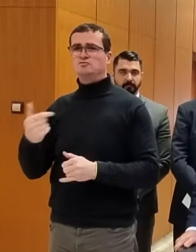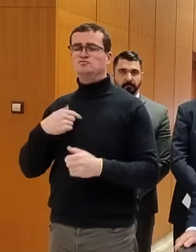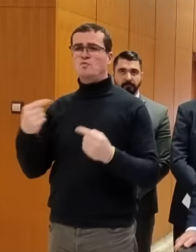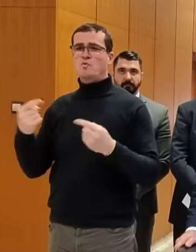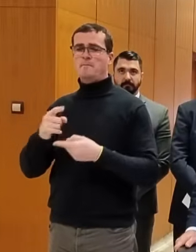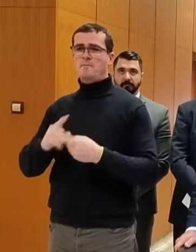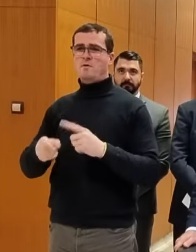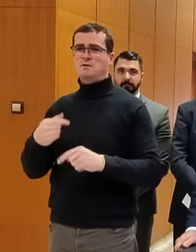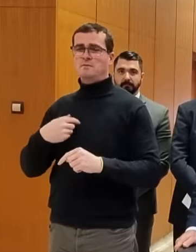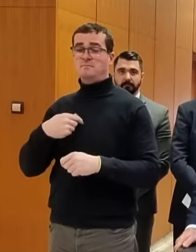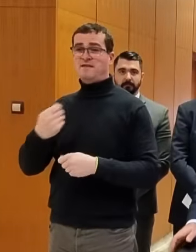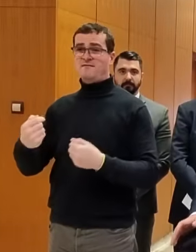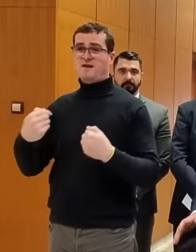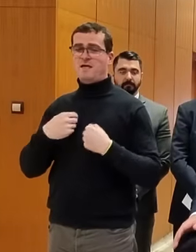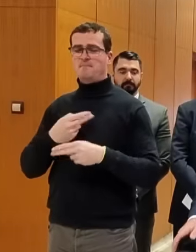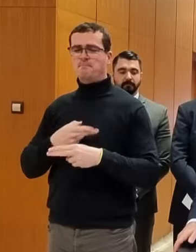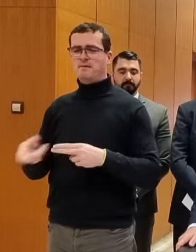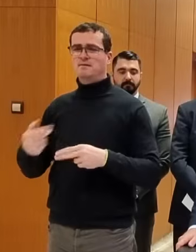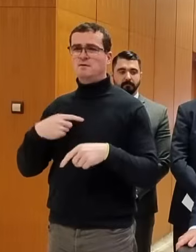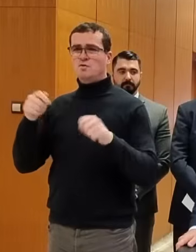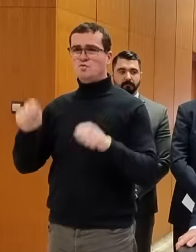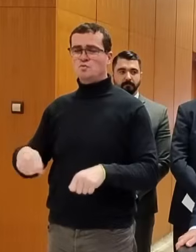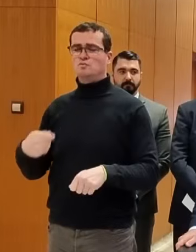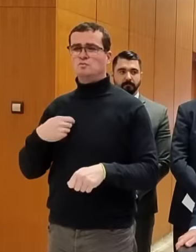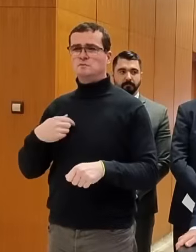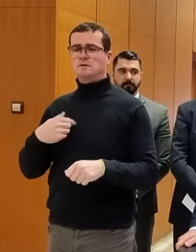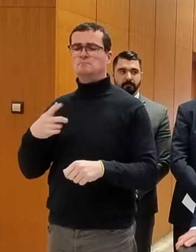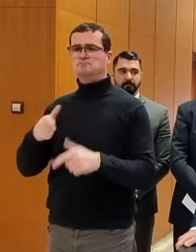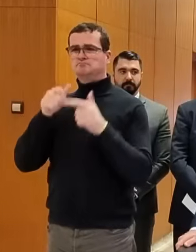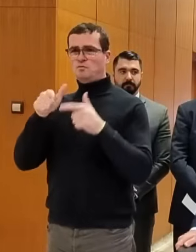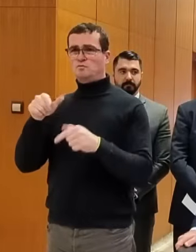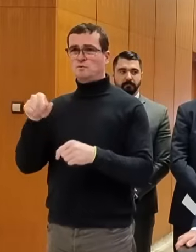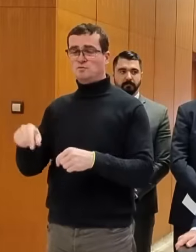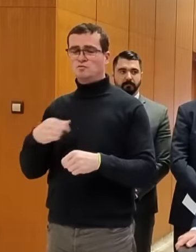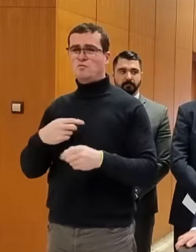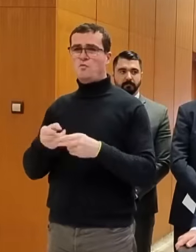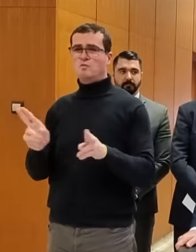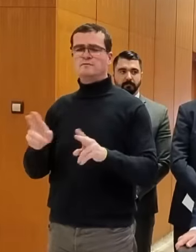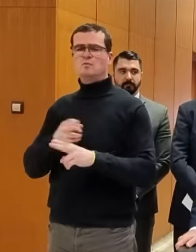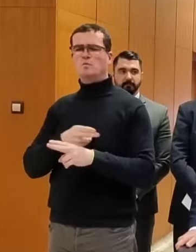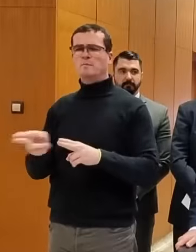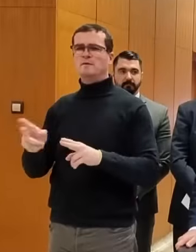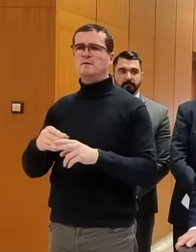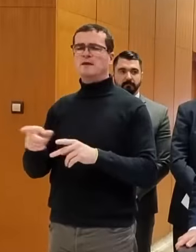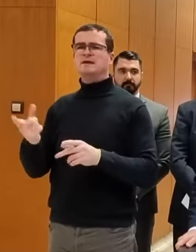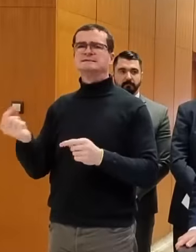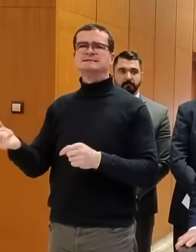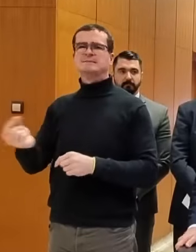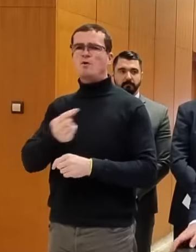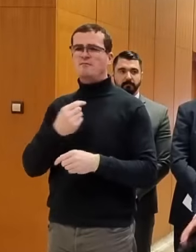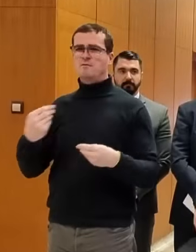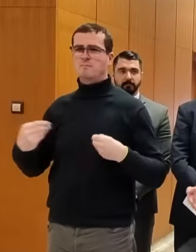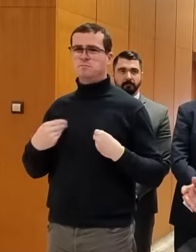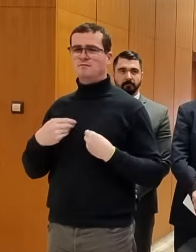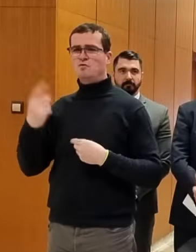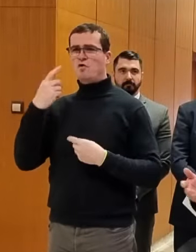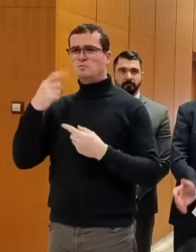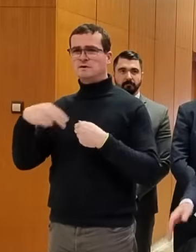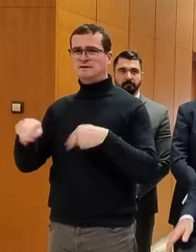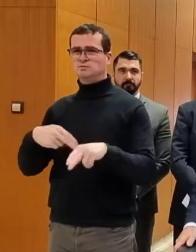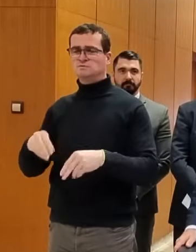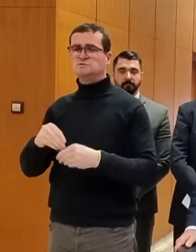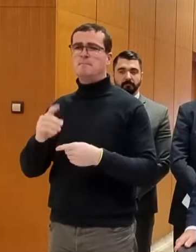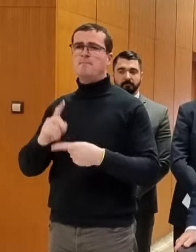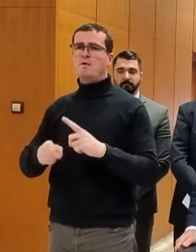opozičný politik som dával ja. Plne sa za toto rozhodnutie tiež staviam. Sme otvorení, absolútne otvorene sa s kýmkoľvek baviť na odbornej debate.